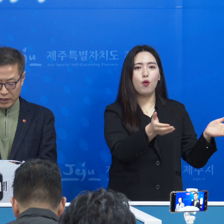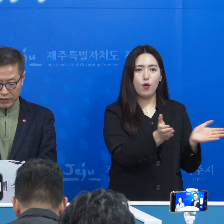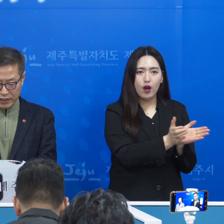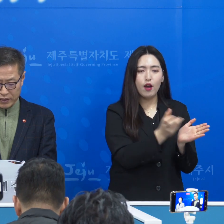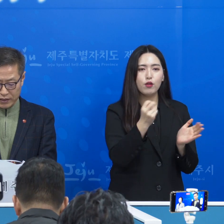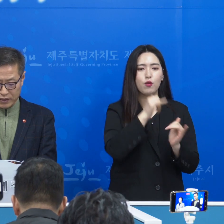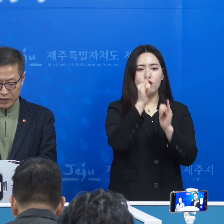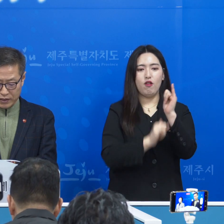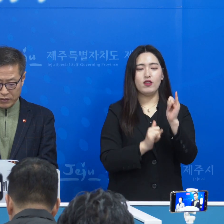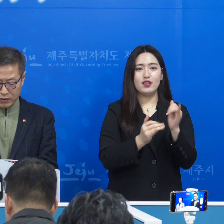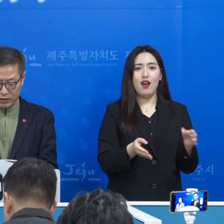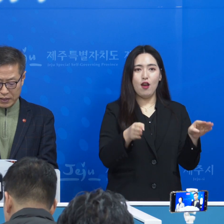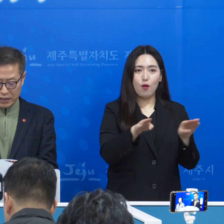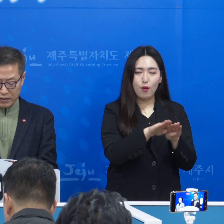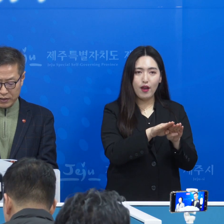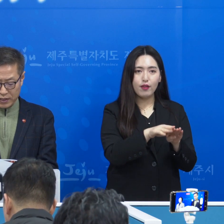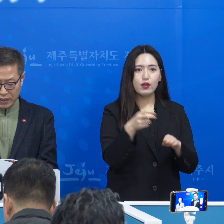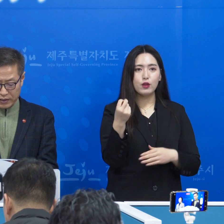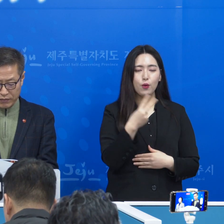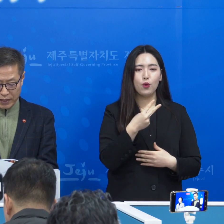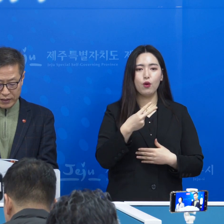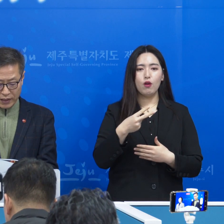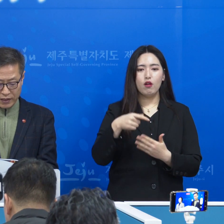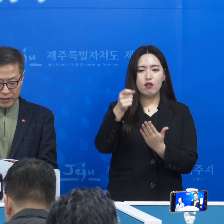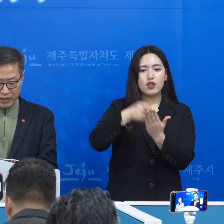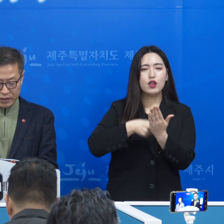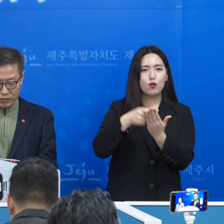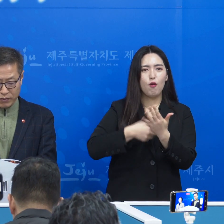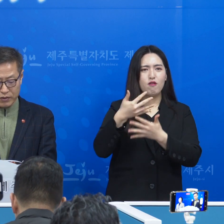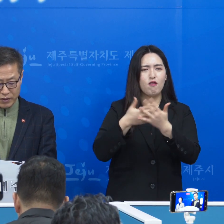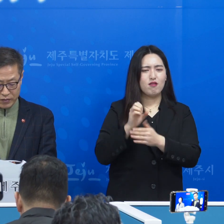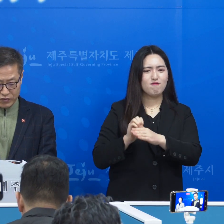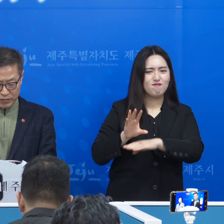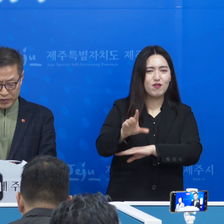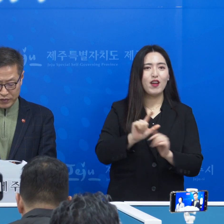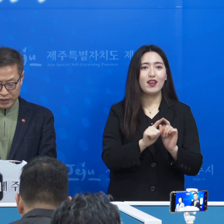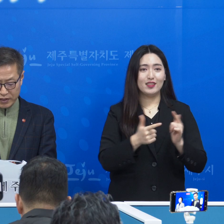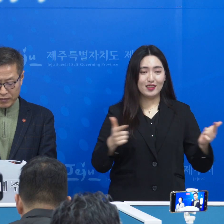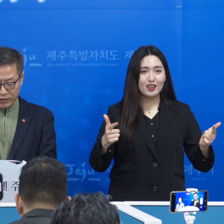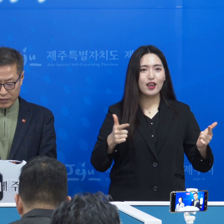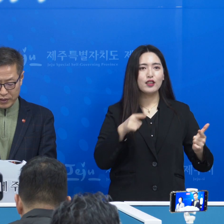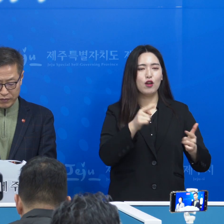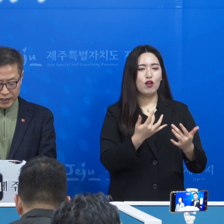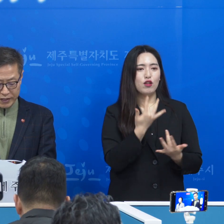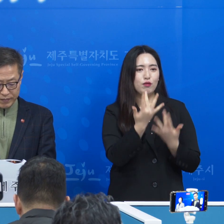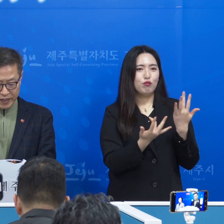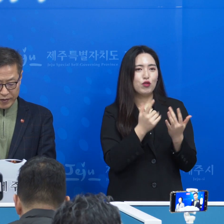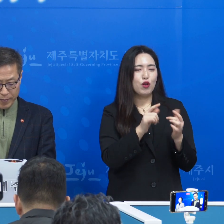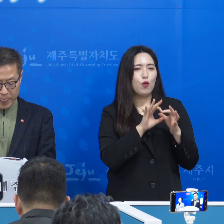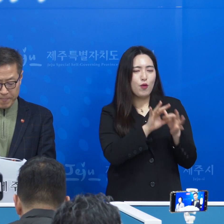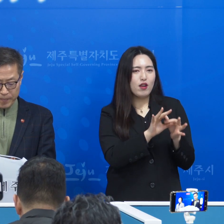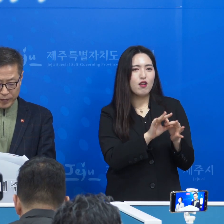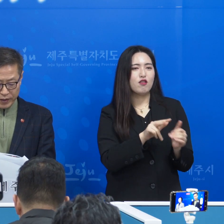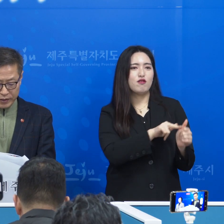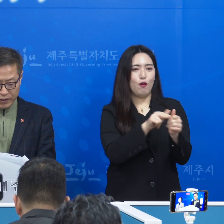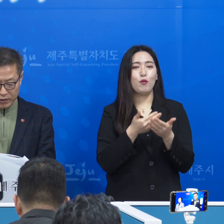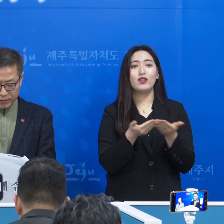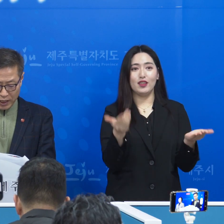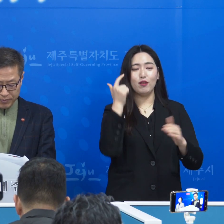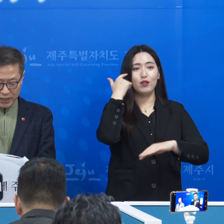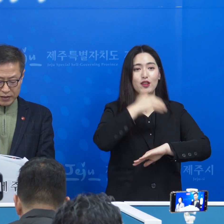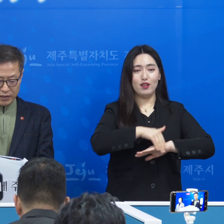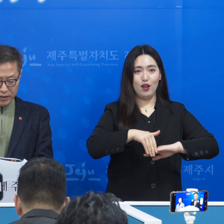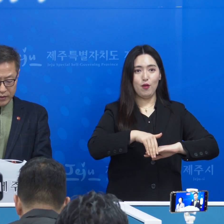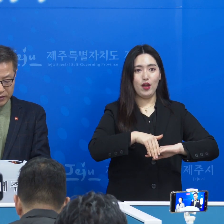축제 역사관, 기록상 영상 상영관 다양한 방식으로 들불축제 정보를 제공하게 됩니다.